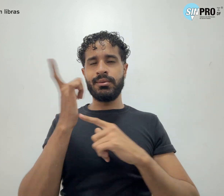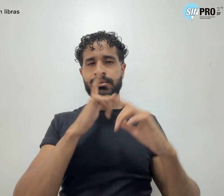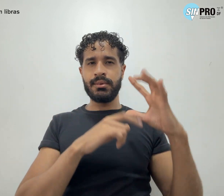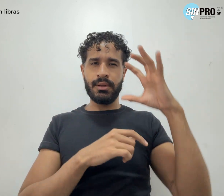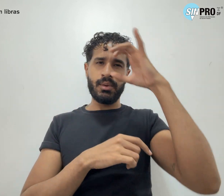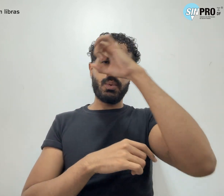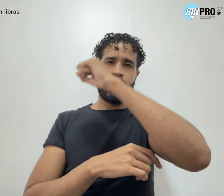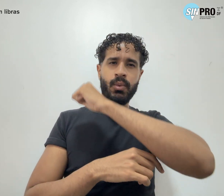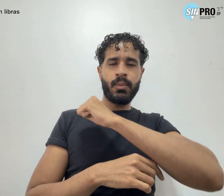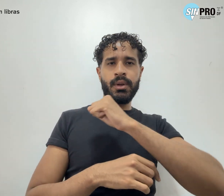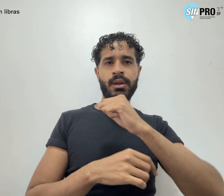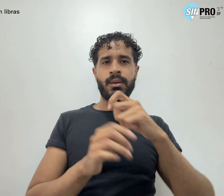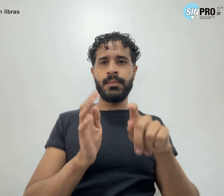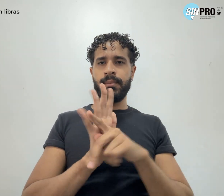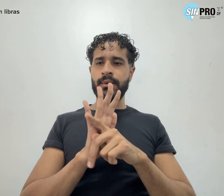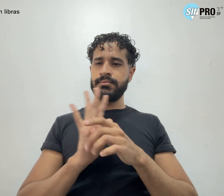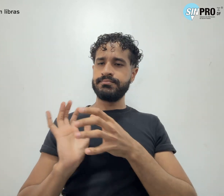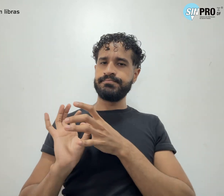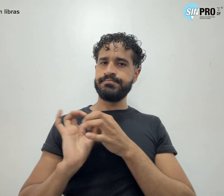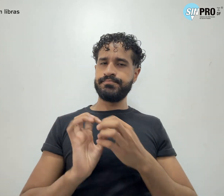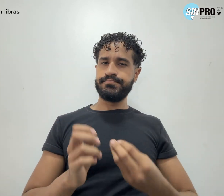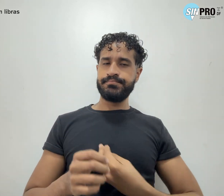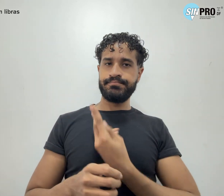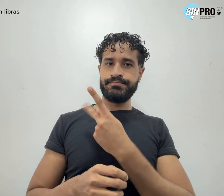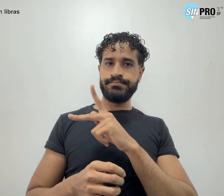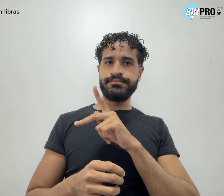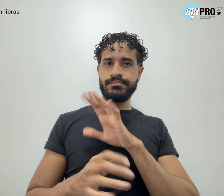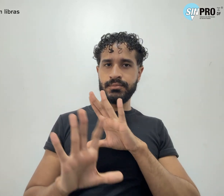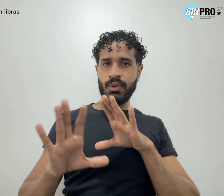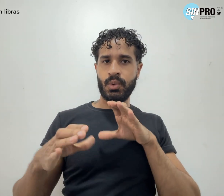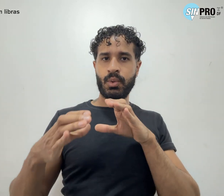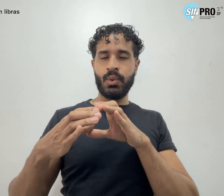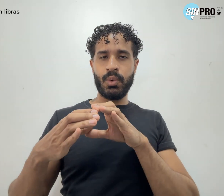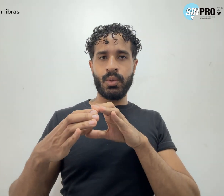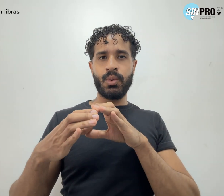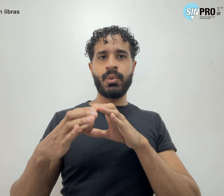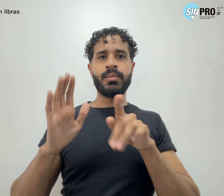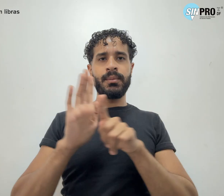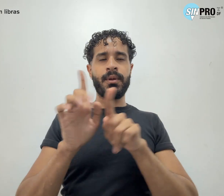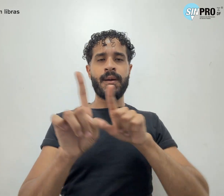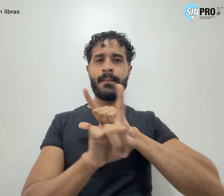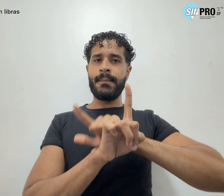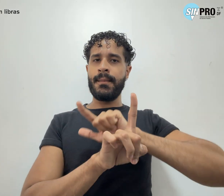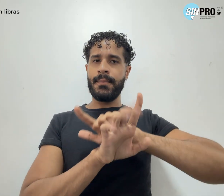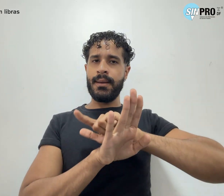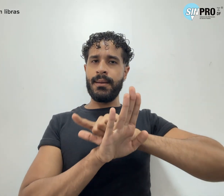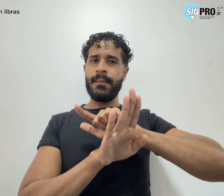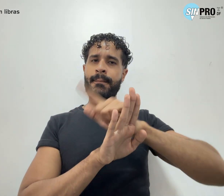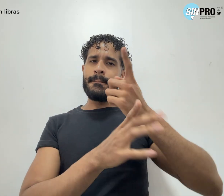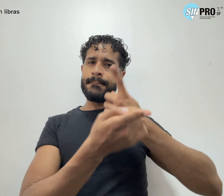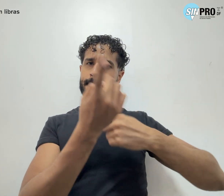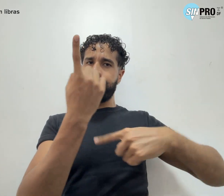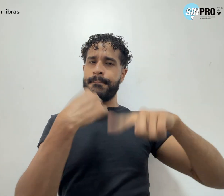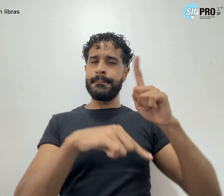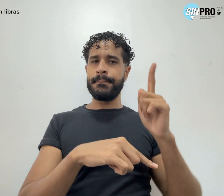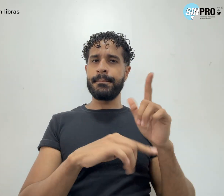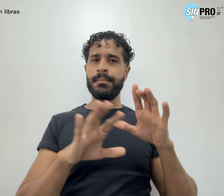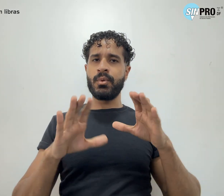de sua condição enquanto classe e do papel transformador para a organização